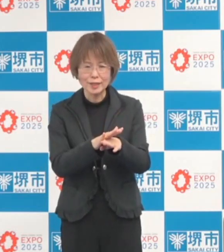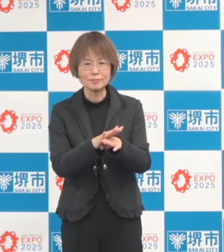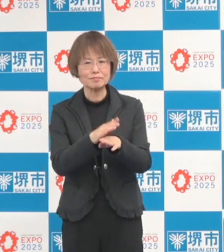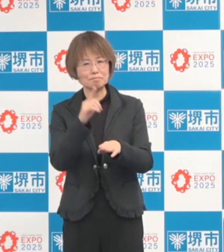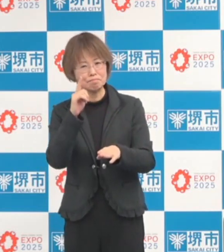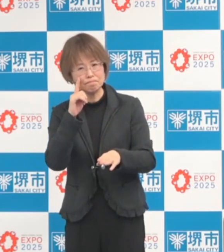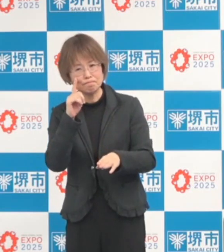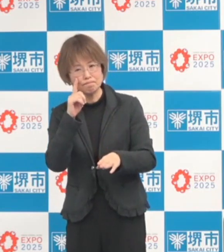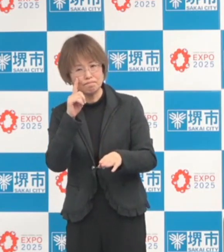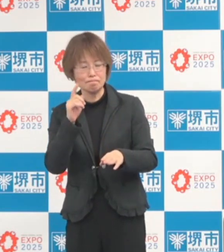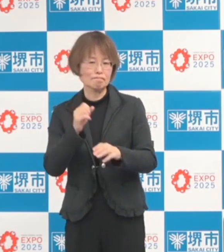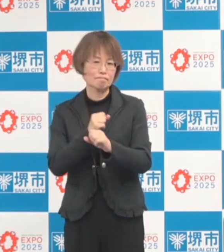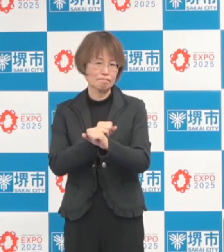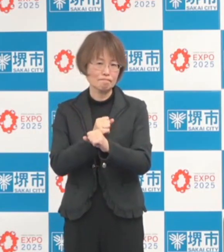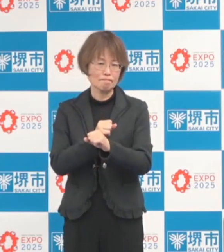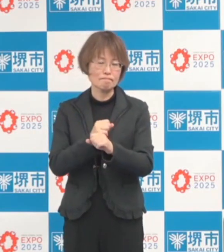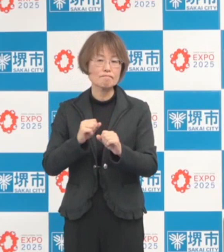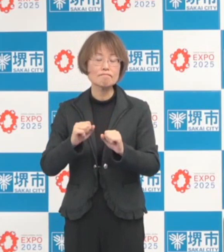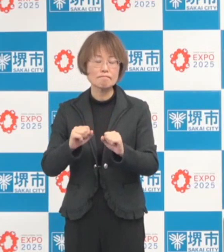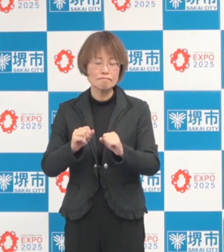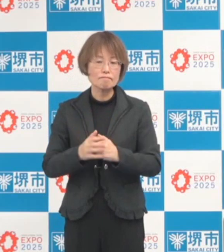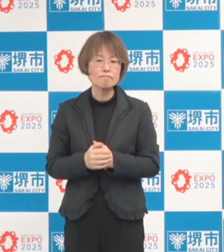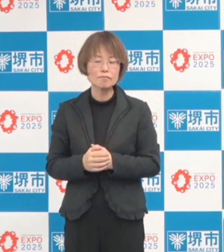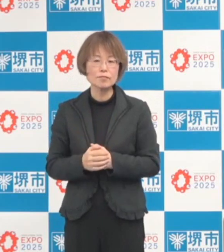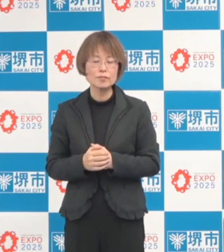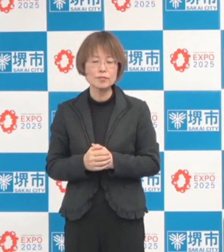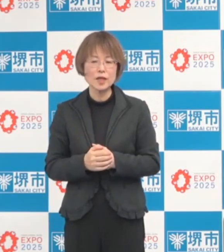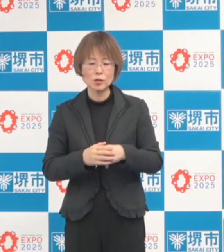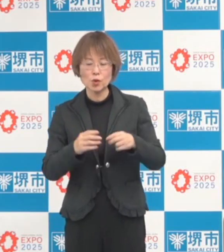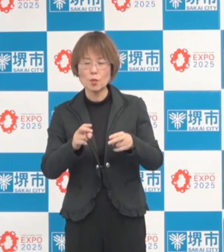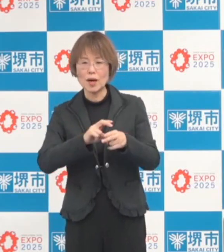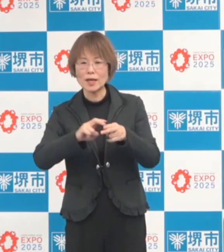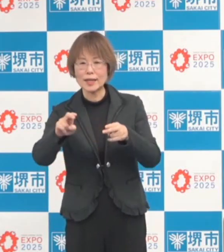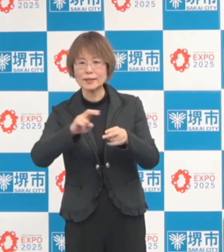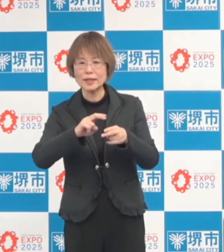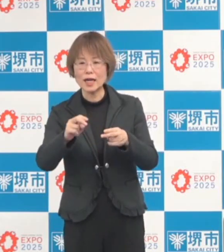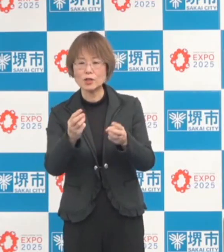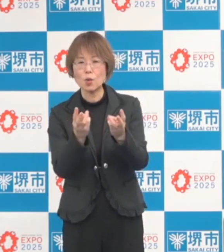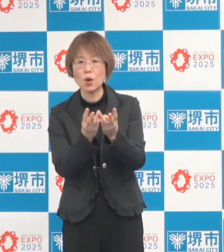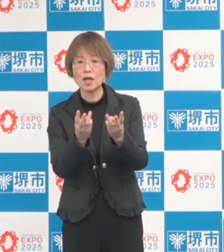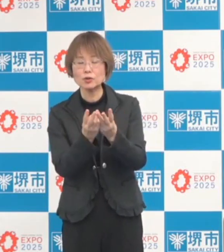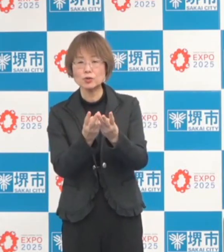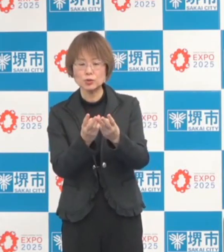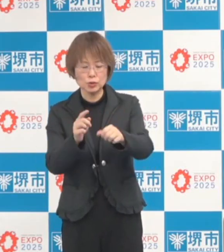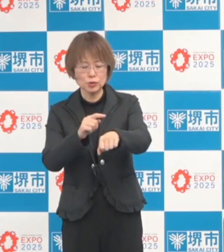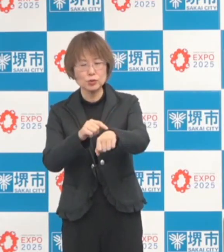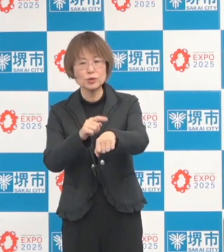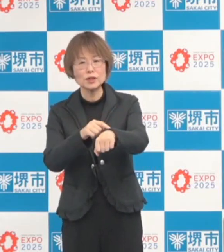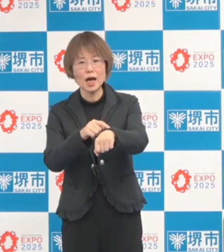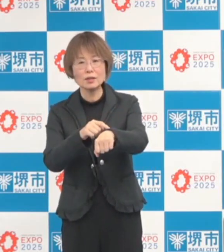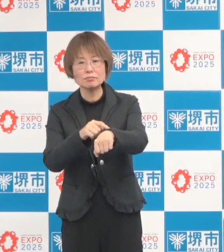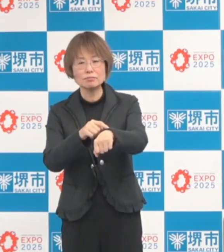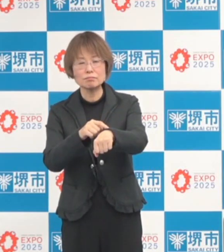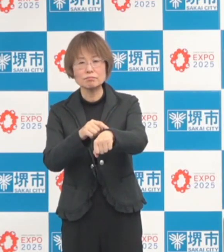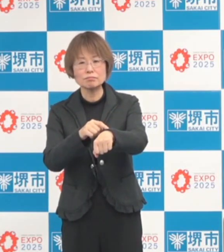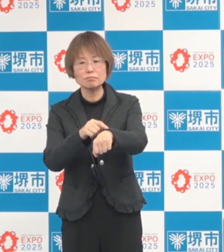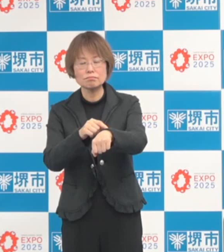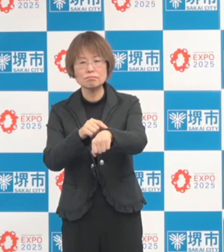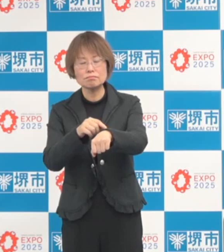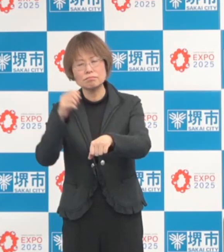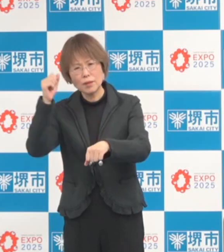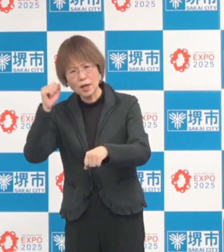でですね、例えばその本数であったり、その時間帯、どういうふうなものだったら